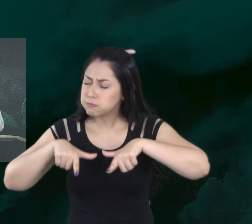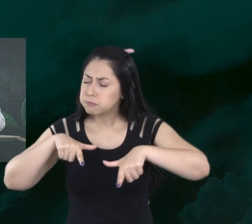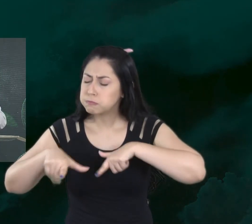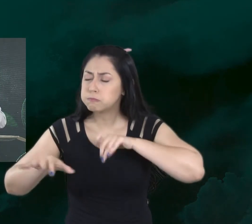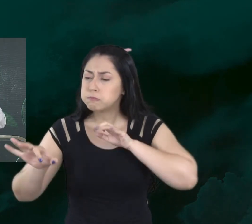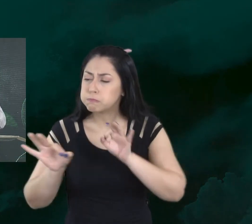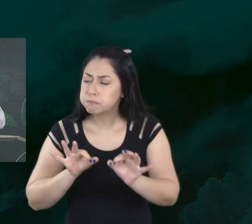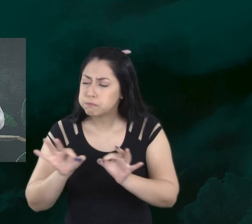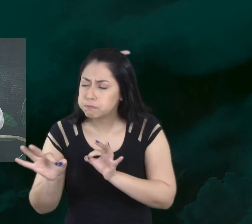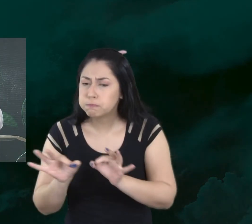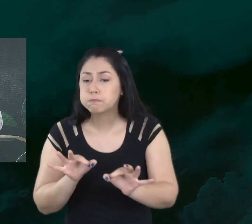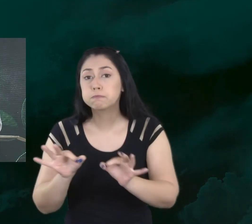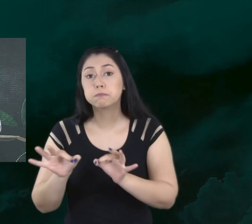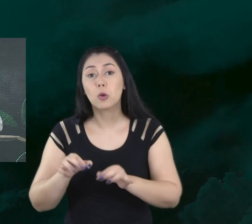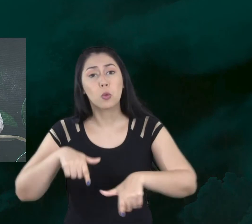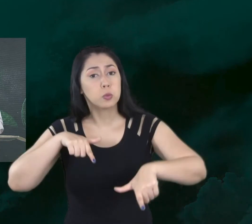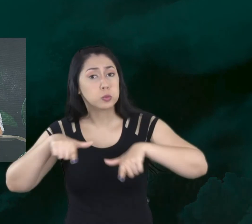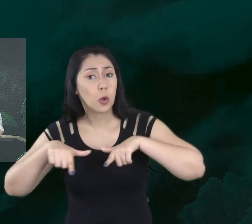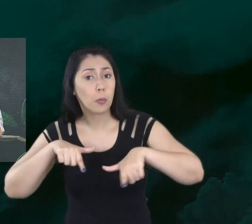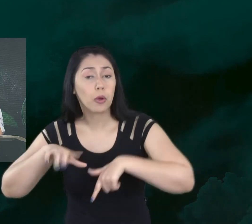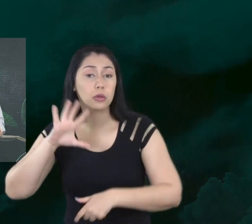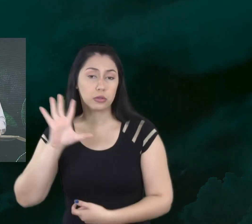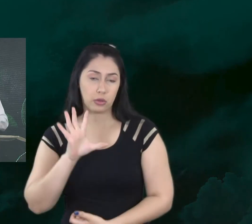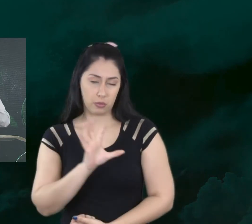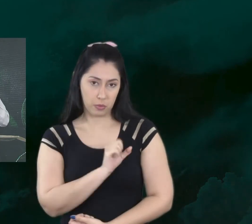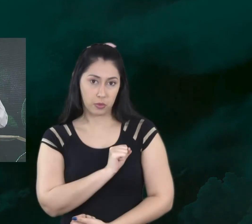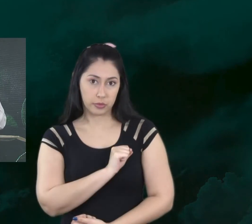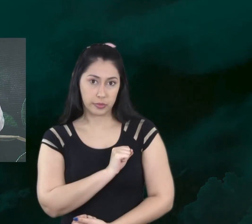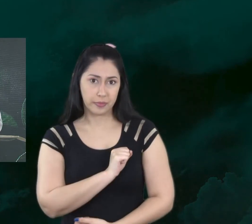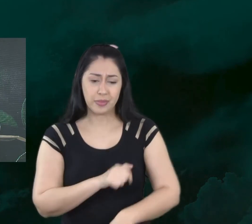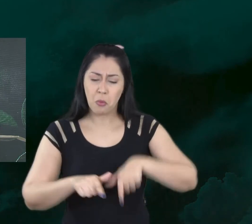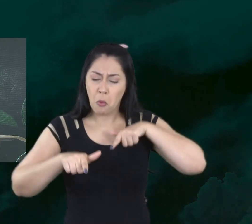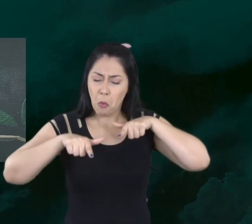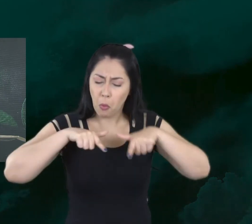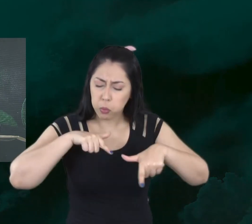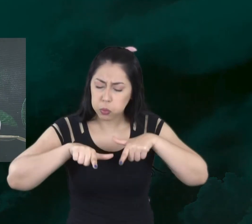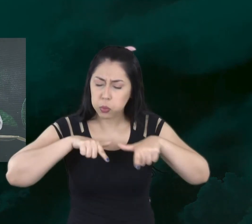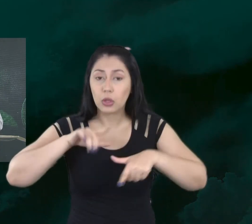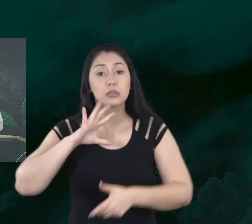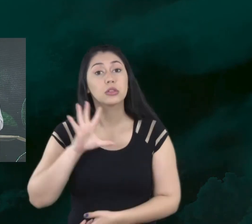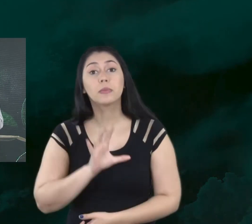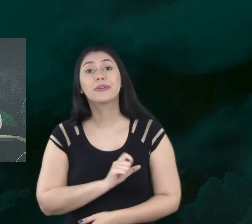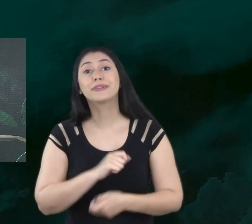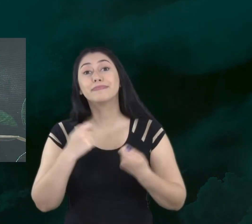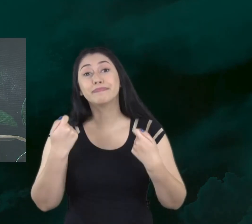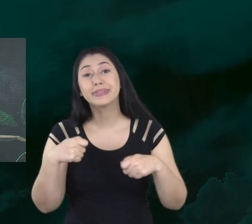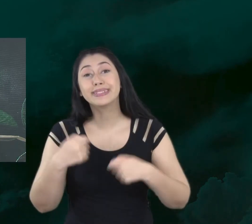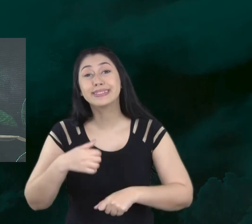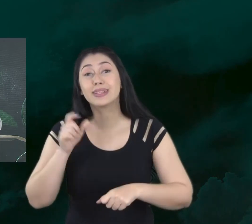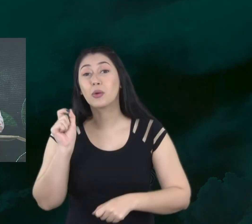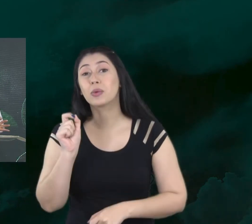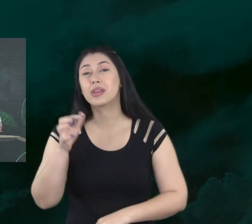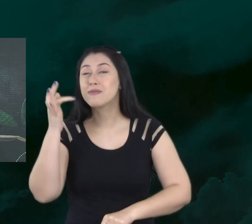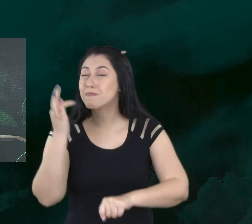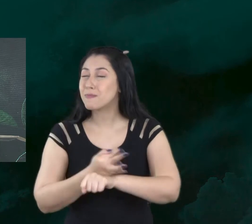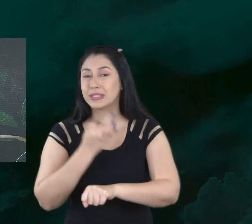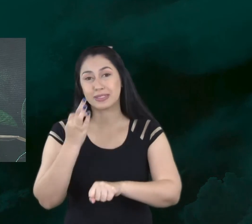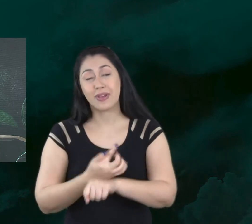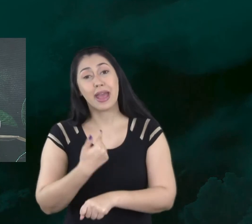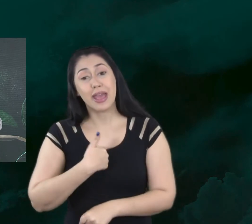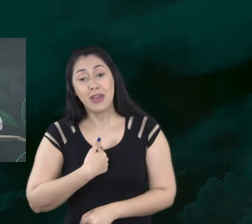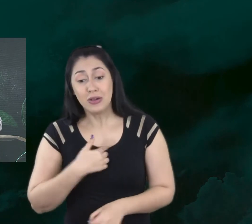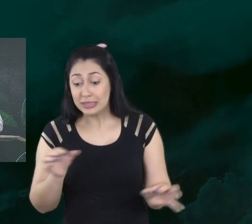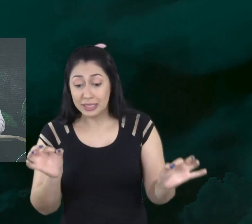laborar, é o labor de amor. E o labor de amor, irmãos, requer perseverança. Não vou conseguir